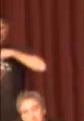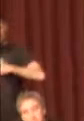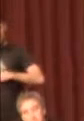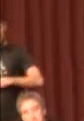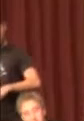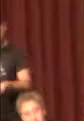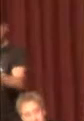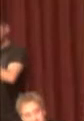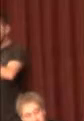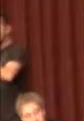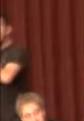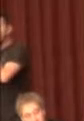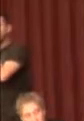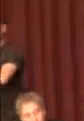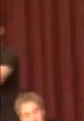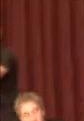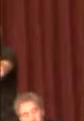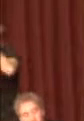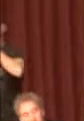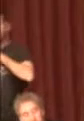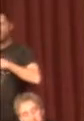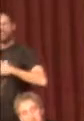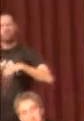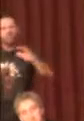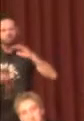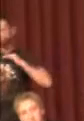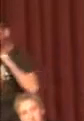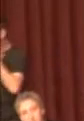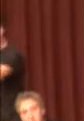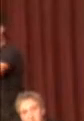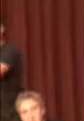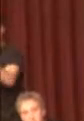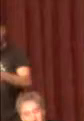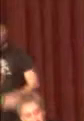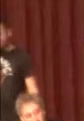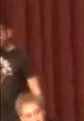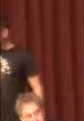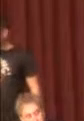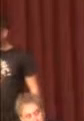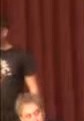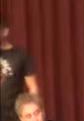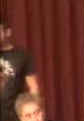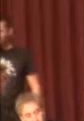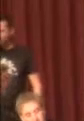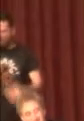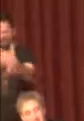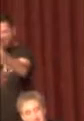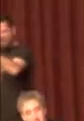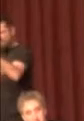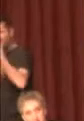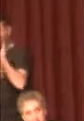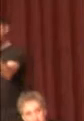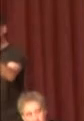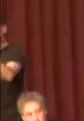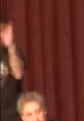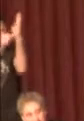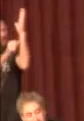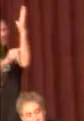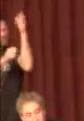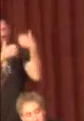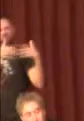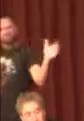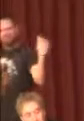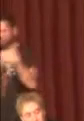m'a déposé. J'ai entrepris d'ouvrir des brèches, comme on m'a ouvert les veines, de me bercer, comme